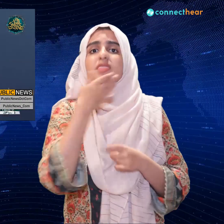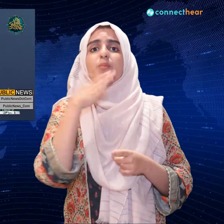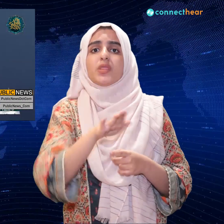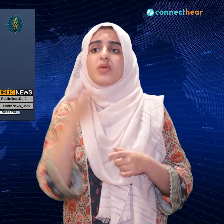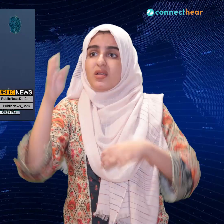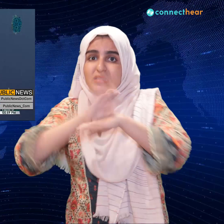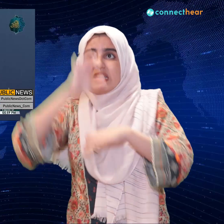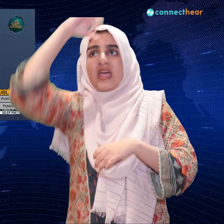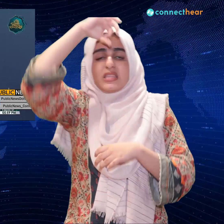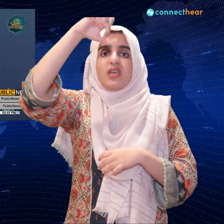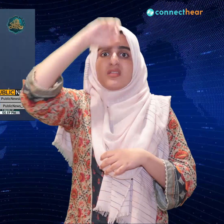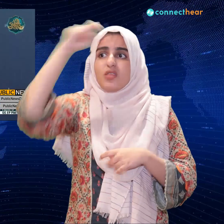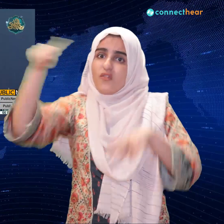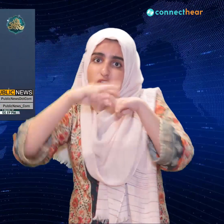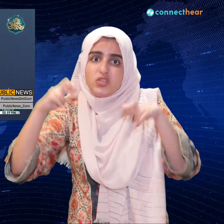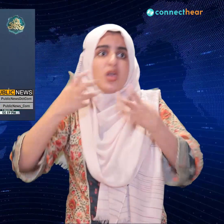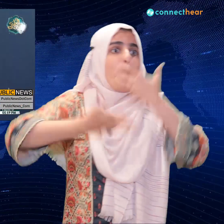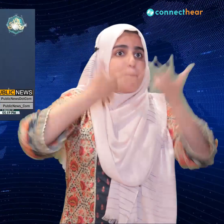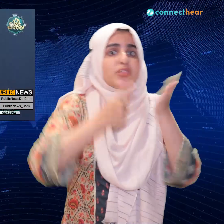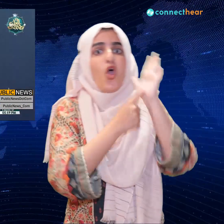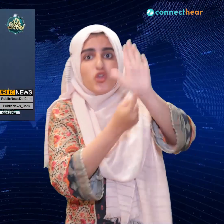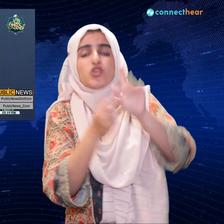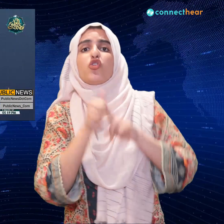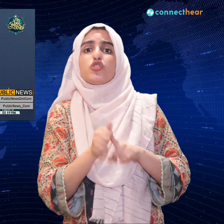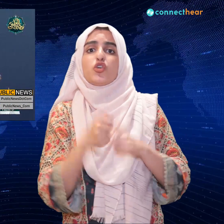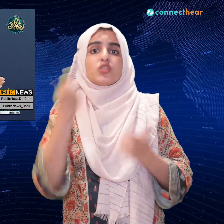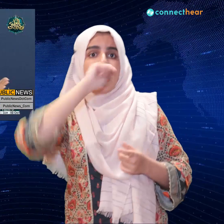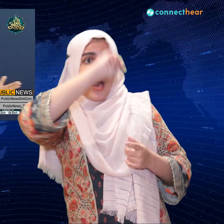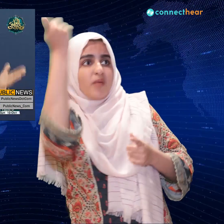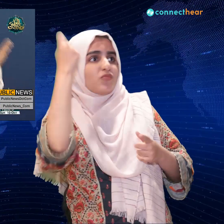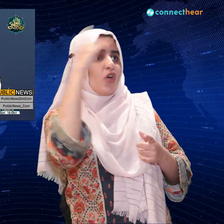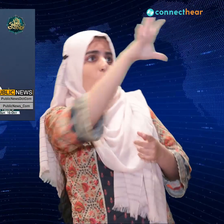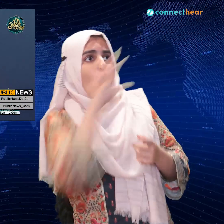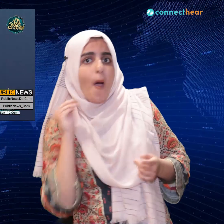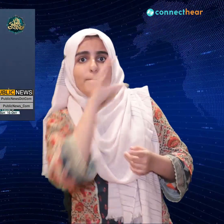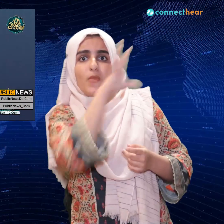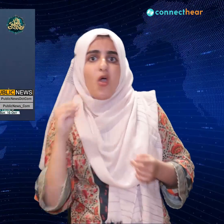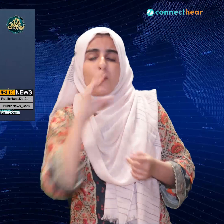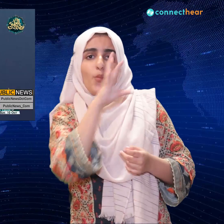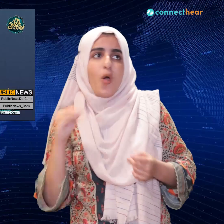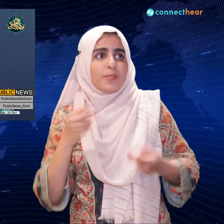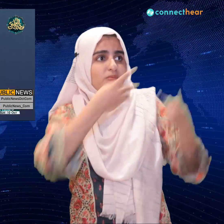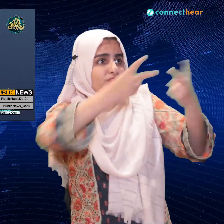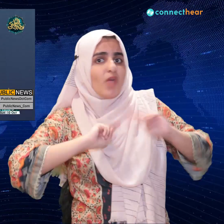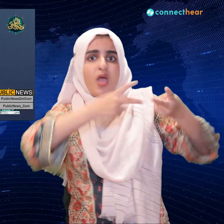کرنا چاہیے تھا، کیونکہ جیسی جیسی مغربی انفلوئنس آ رہا ہے، یہاں ایسے لوگ ہیں جو پورا وہ اپنا لیتے